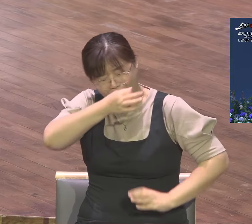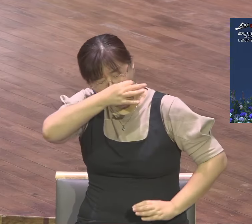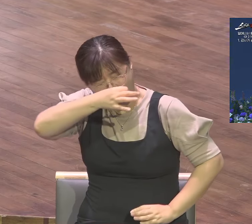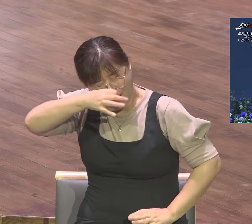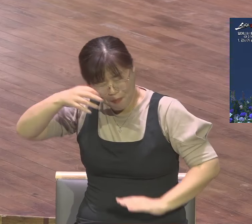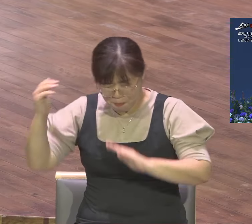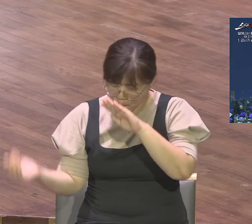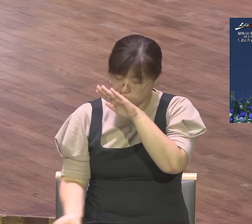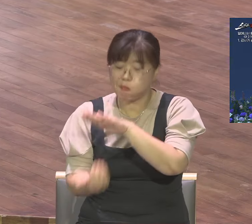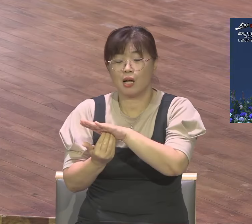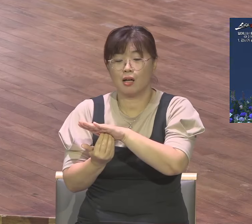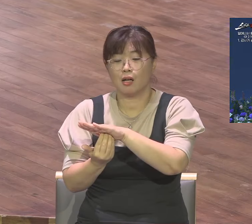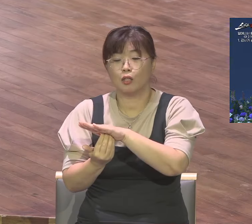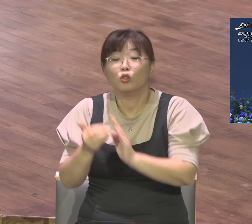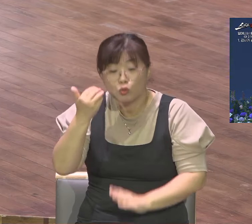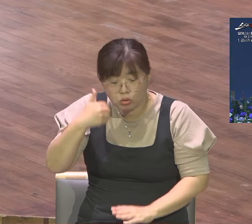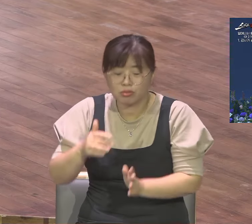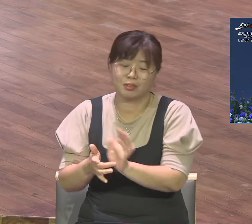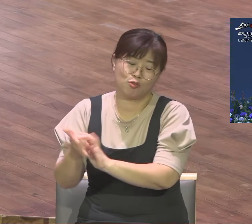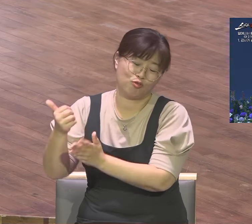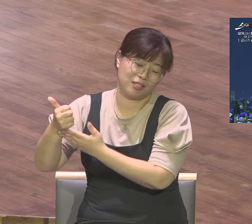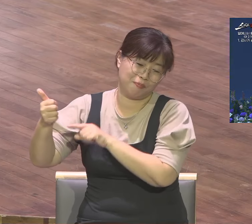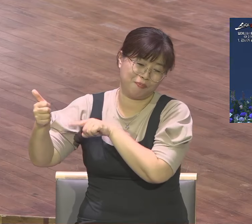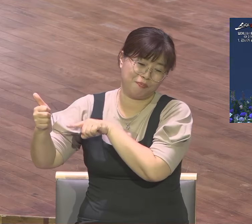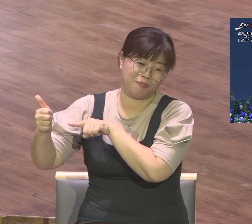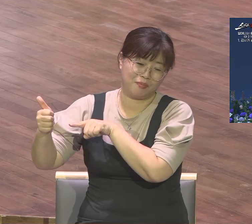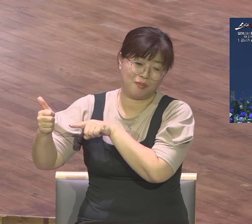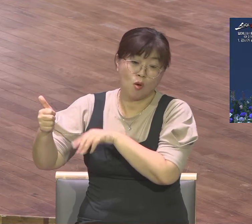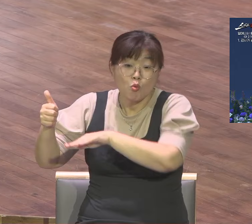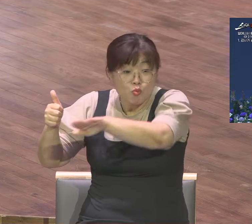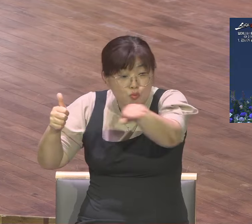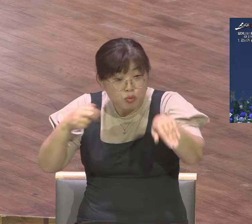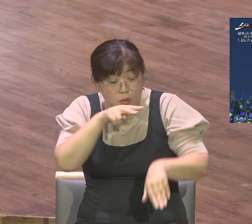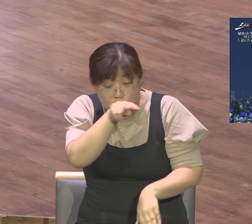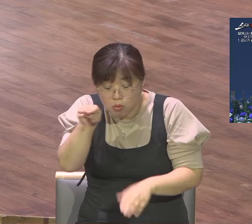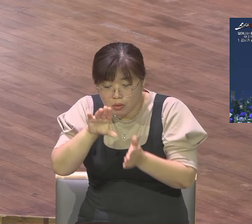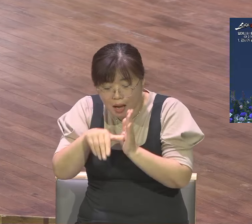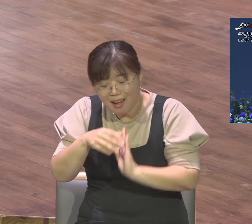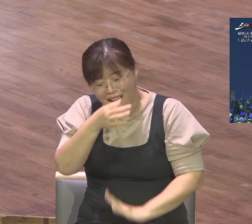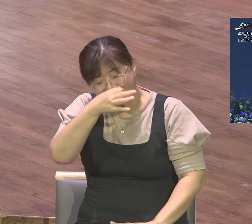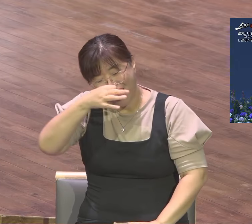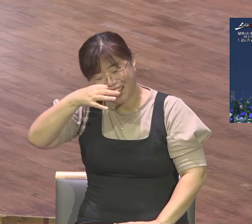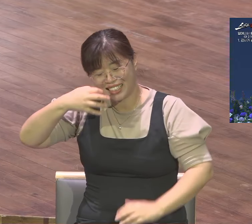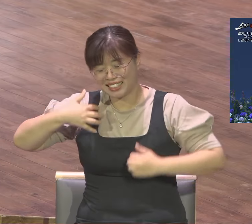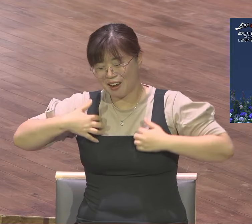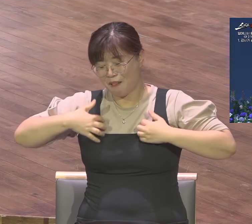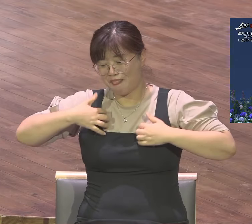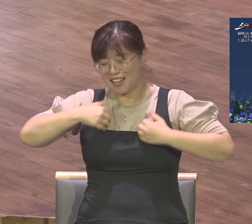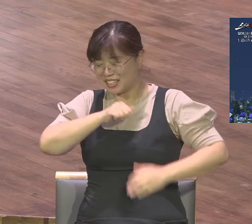사랑받을 곳이 하나도 없는데 내가 너로 인하여 기쁨을 이기지 못한다.